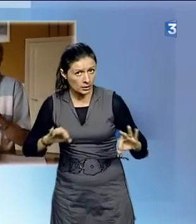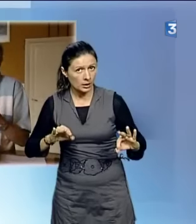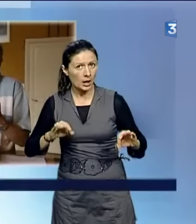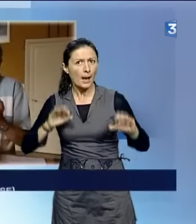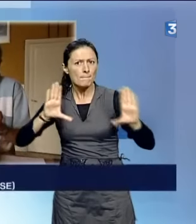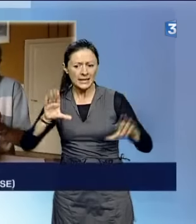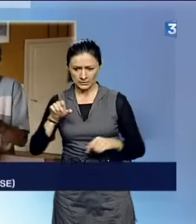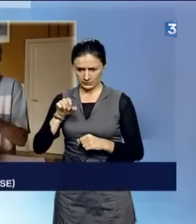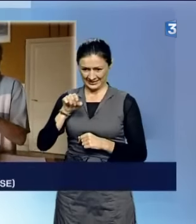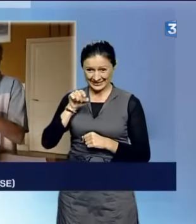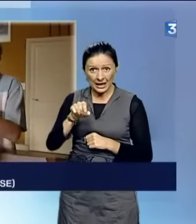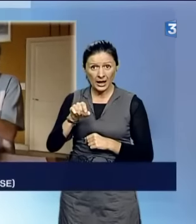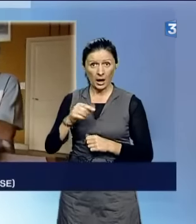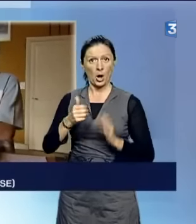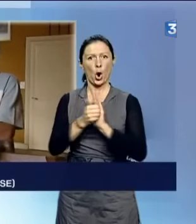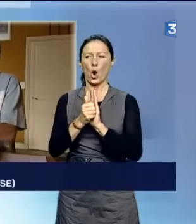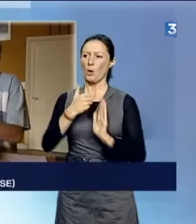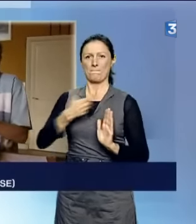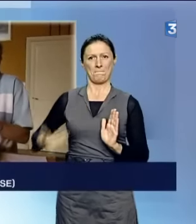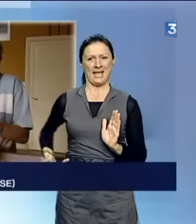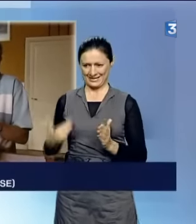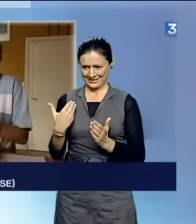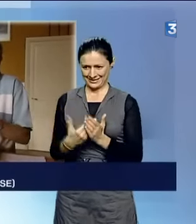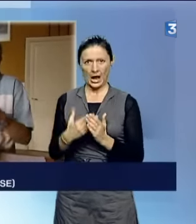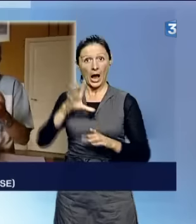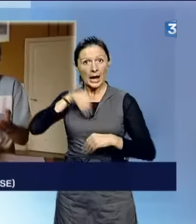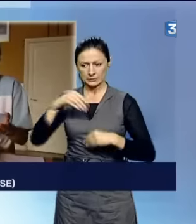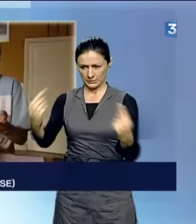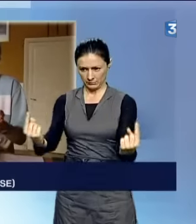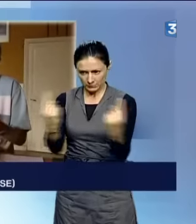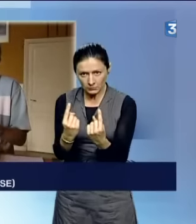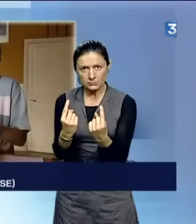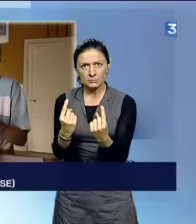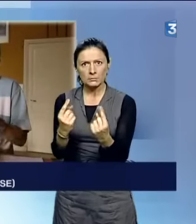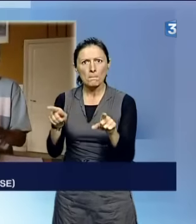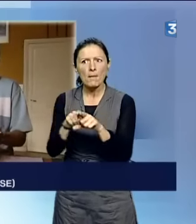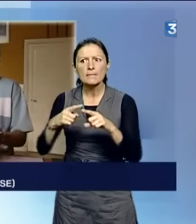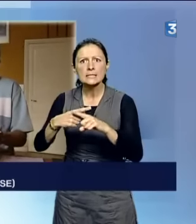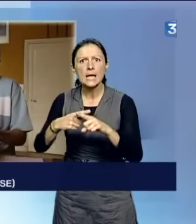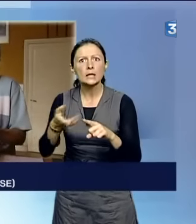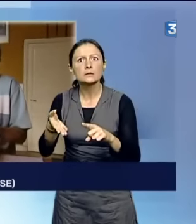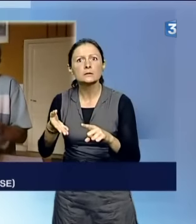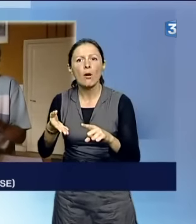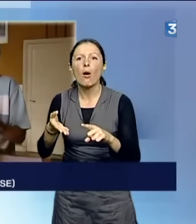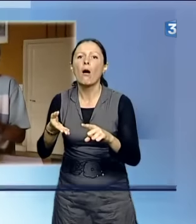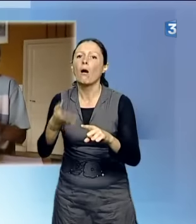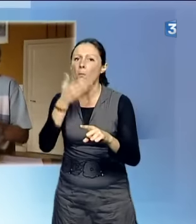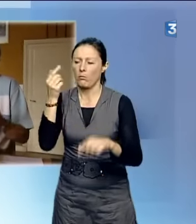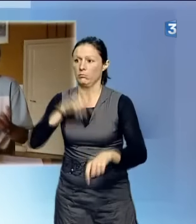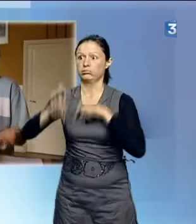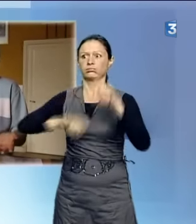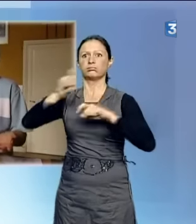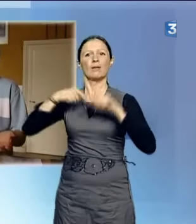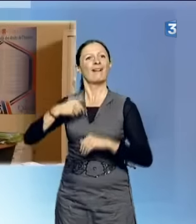j'avais été élu maire pour, je dirais, marier les gens du même sexe, je ne me serais pas